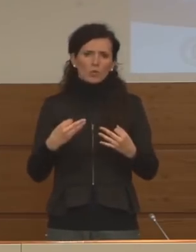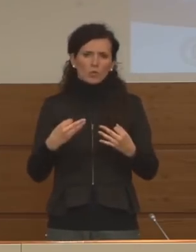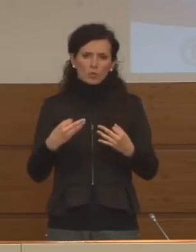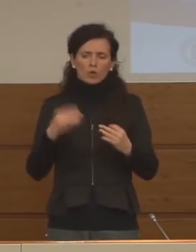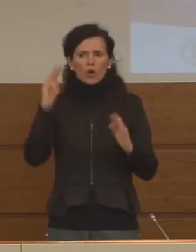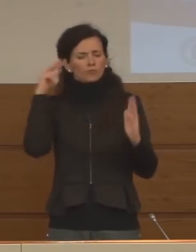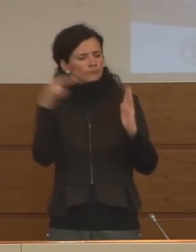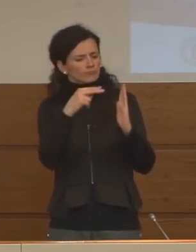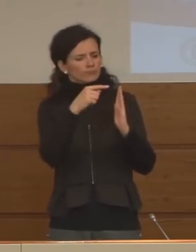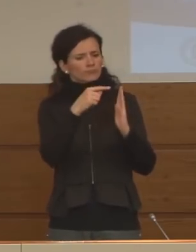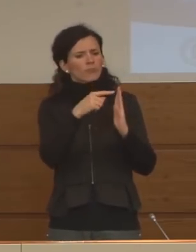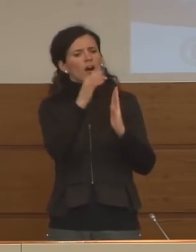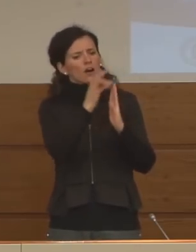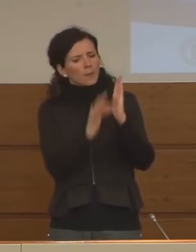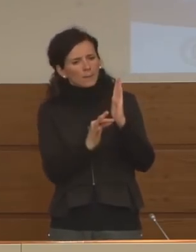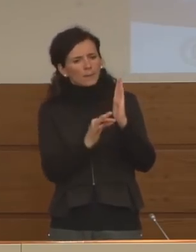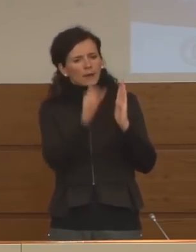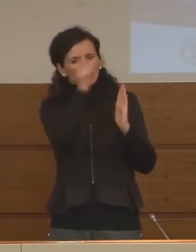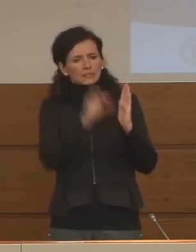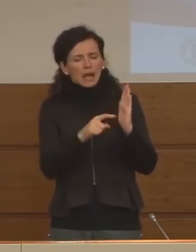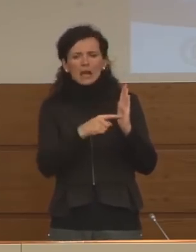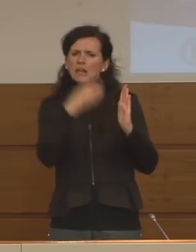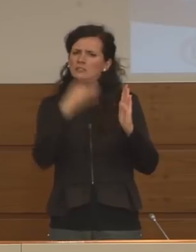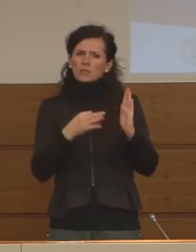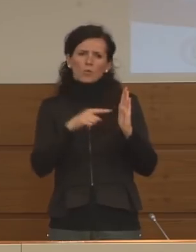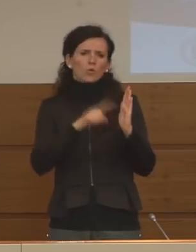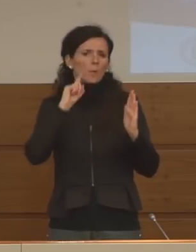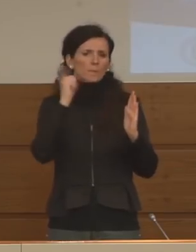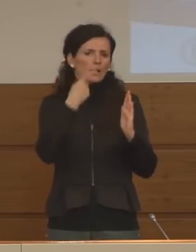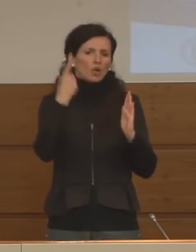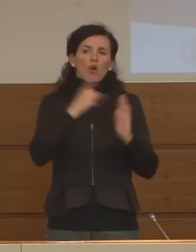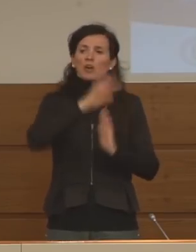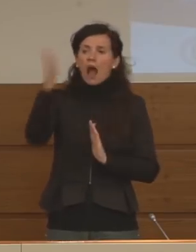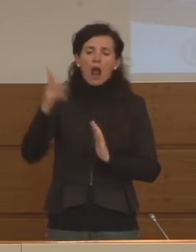riesco a trovare un altro migliore di questo